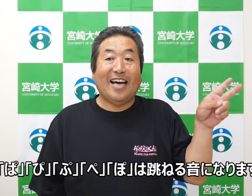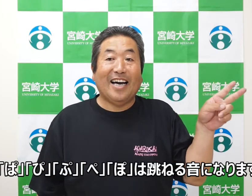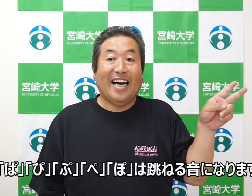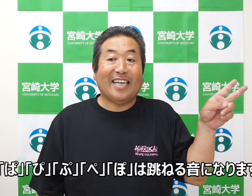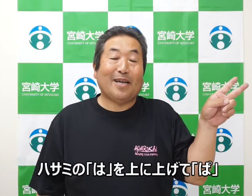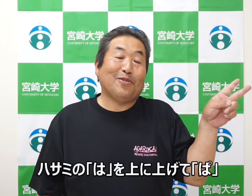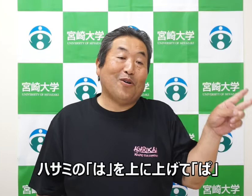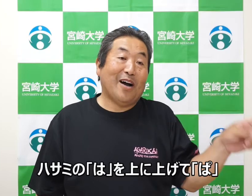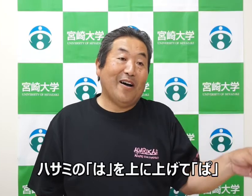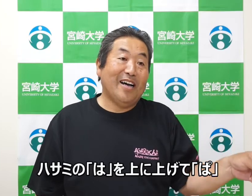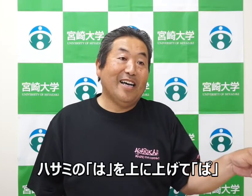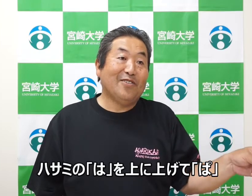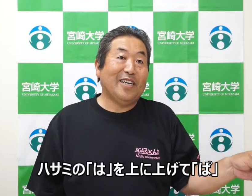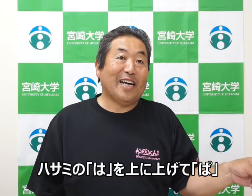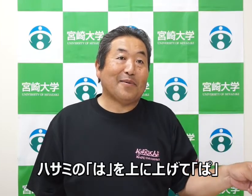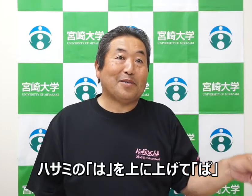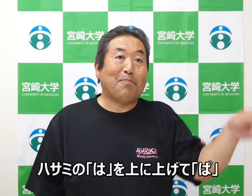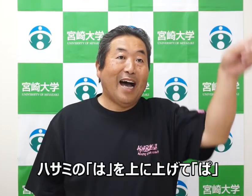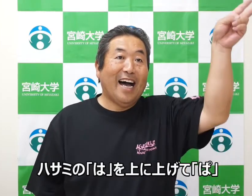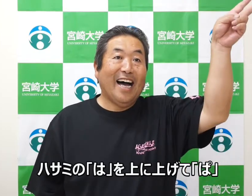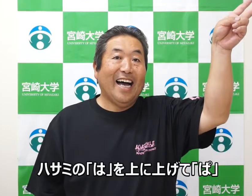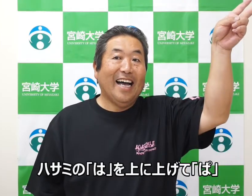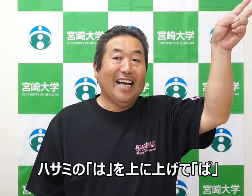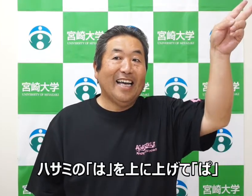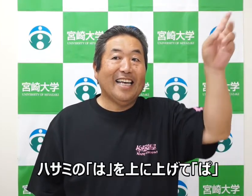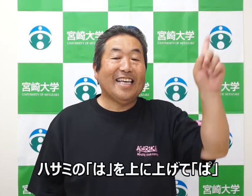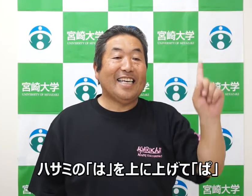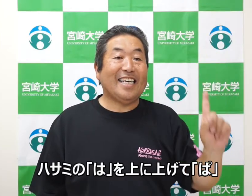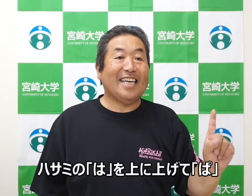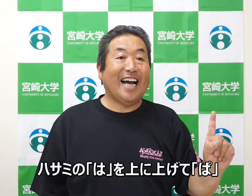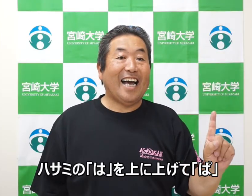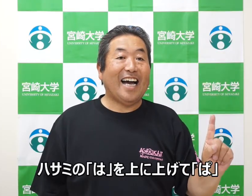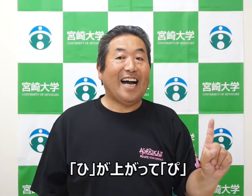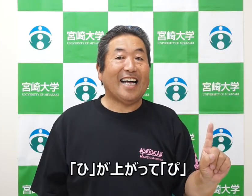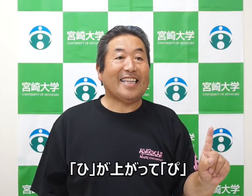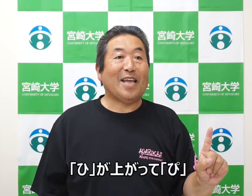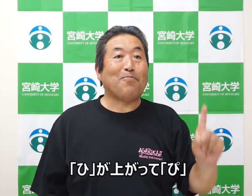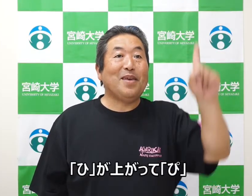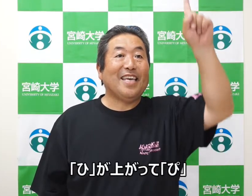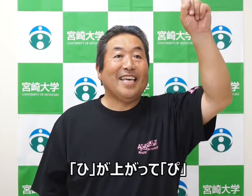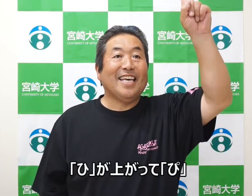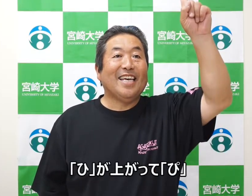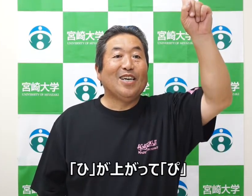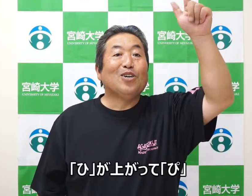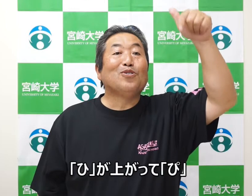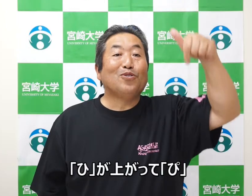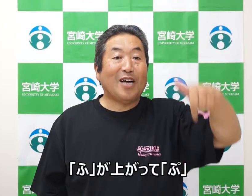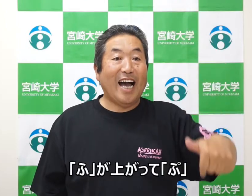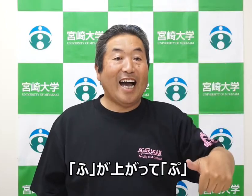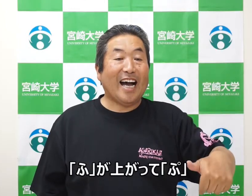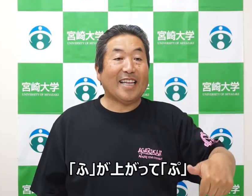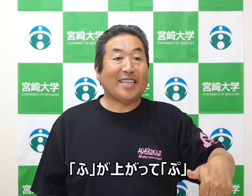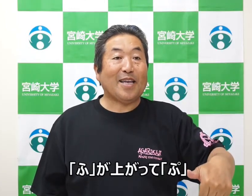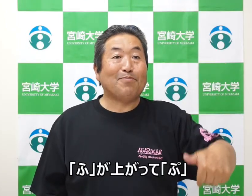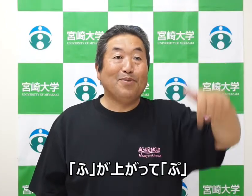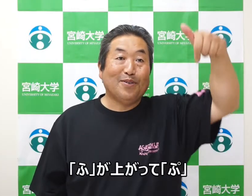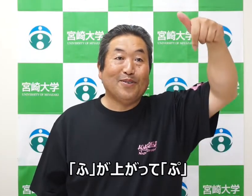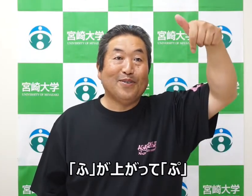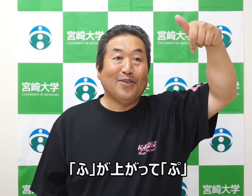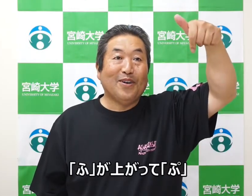ハサミの歯は、上に上げます。パ。ヒが上がってピ。フが上がってプ。ヘ